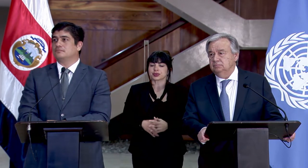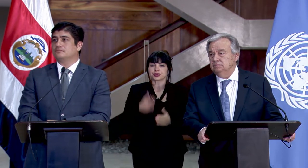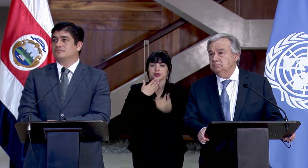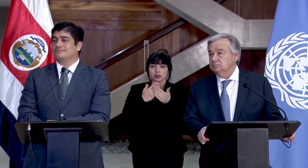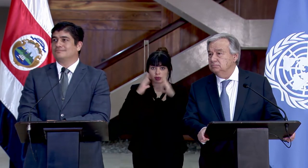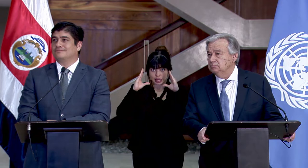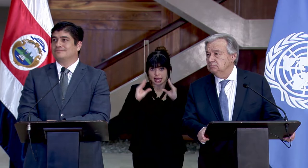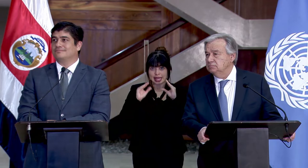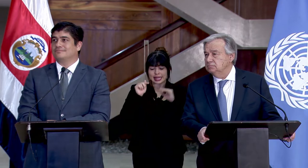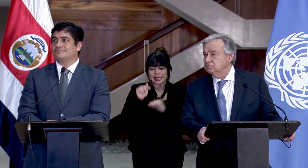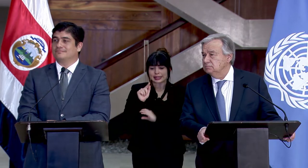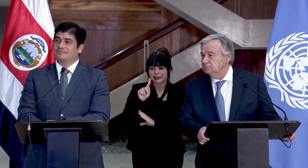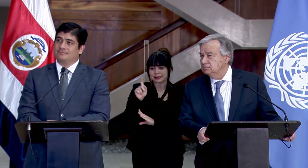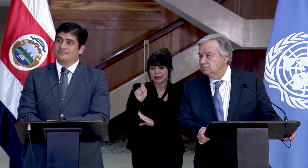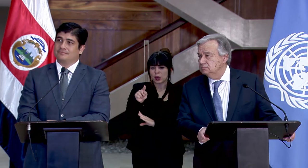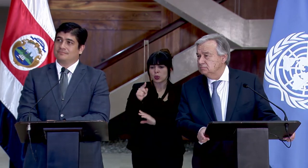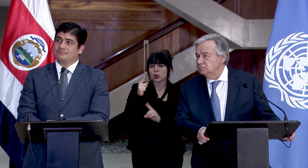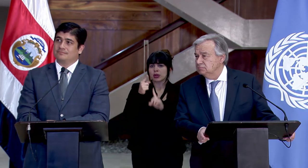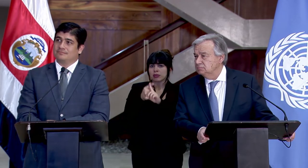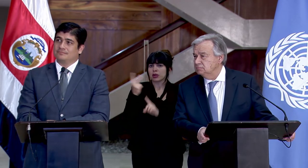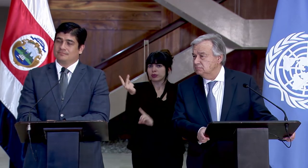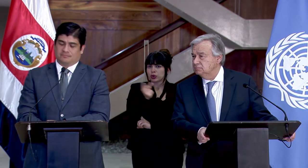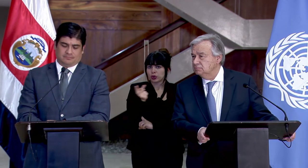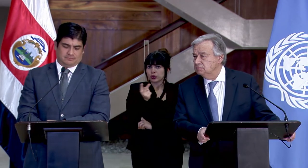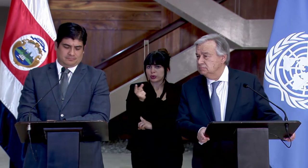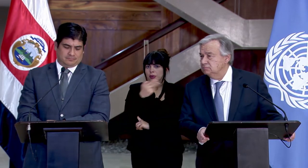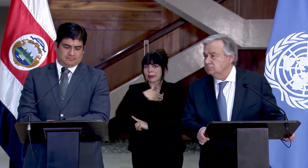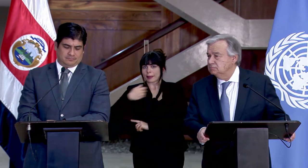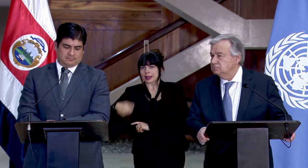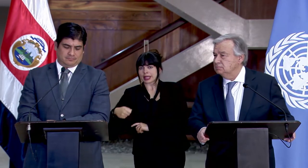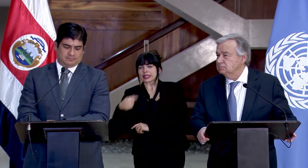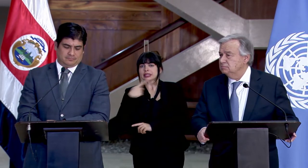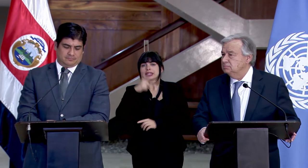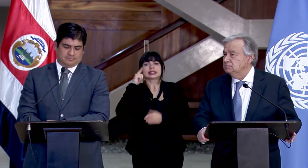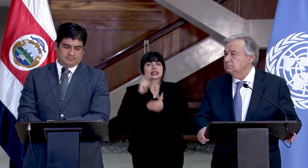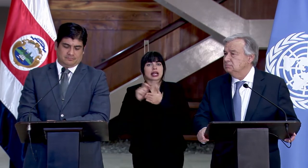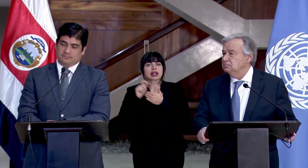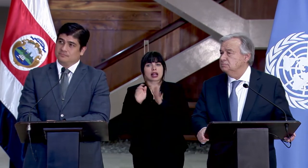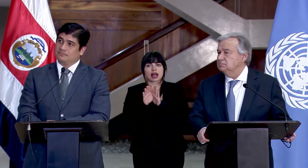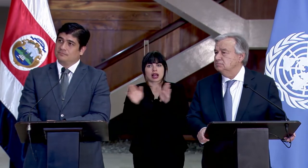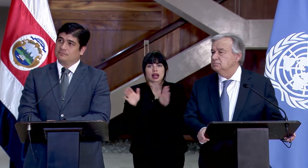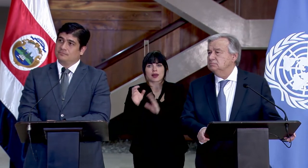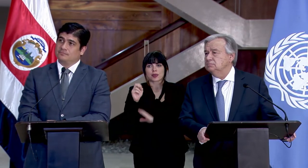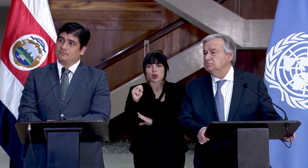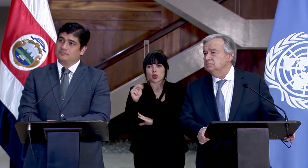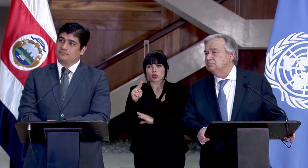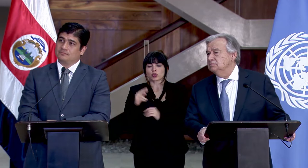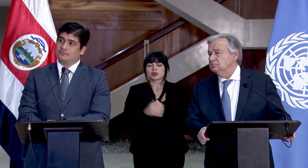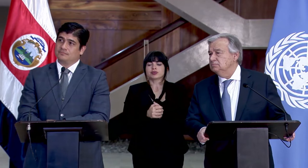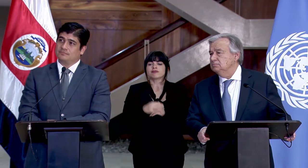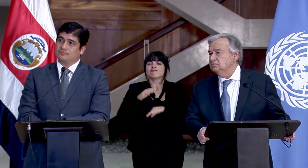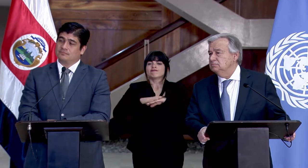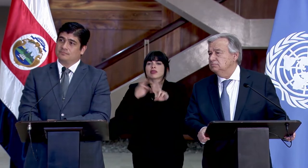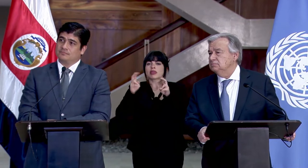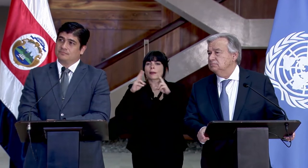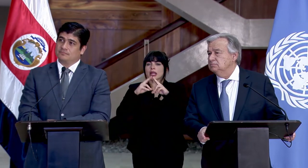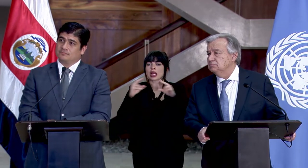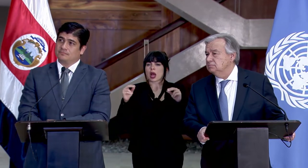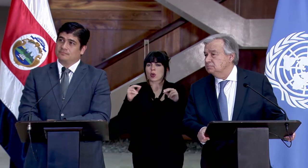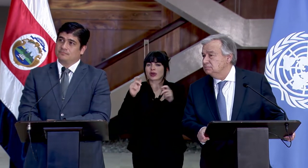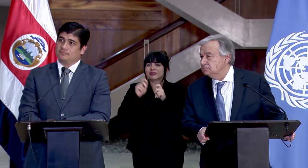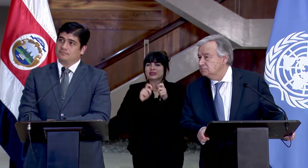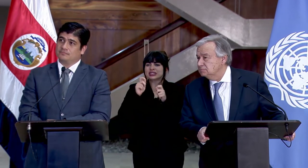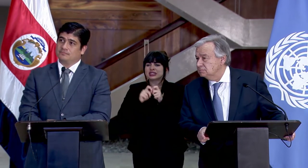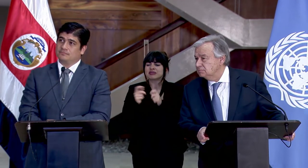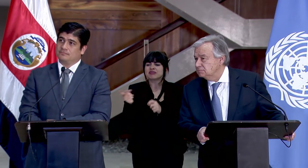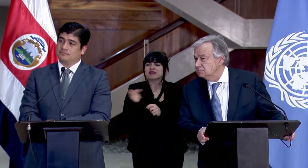Buenas tardes. Esta pregunta es para los dos, para el señor presidente y para el señor secretario general de la ONU. Sobre el tema de Nicaragua, en concreto,